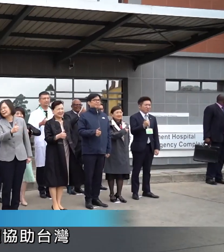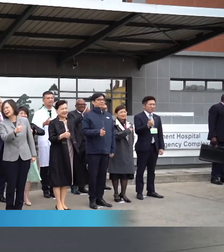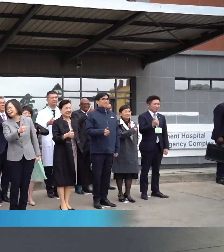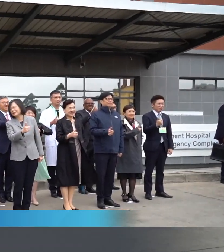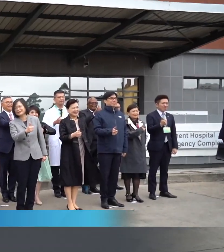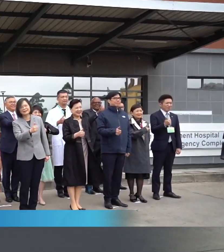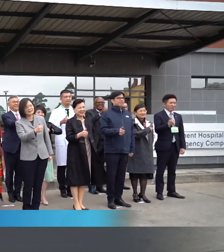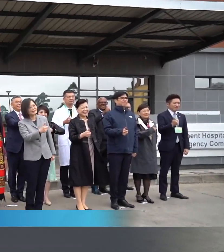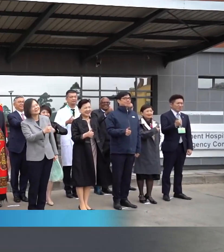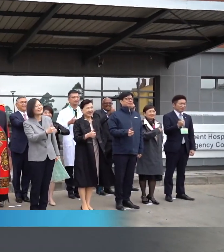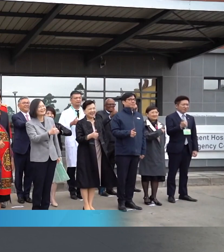综合报道。